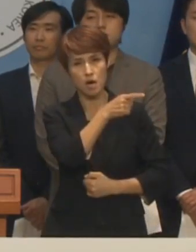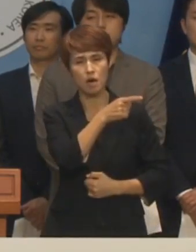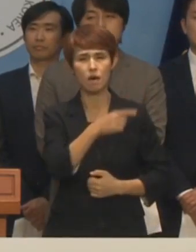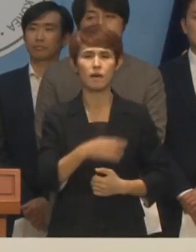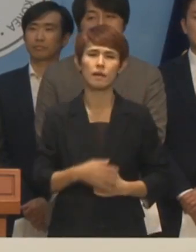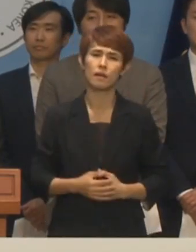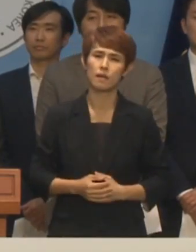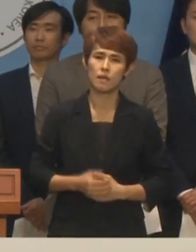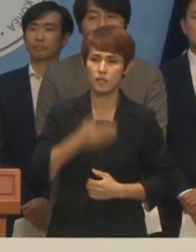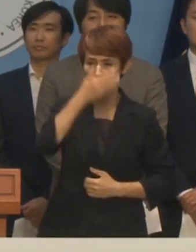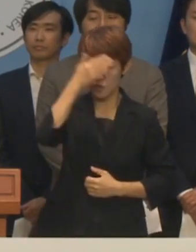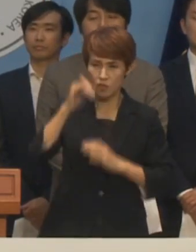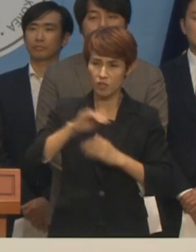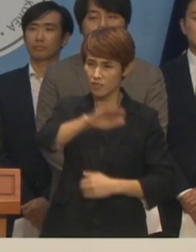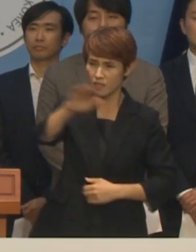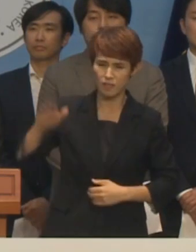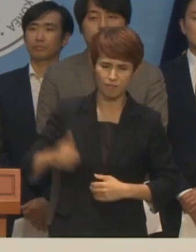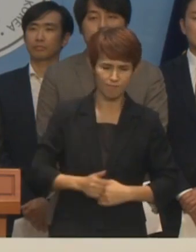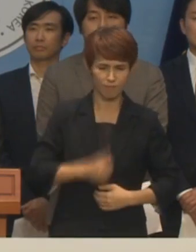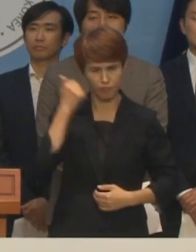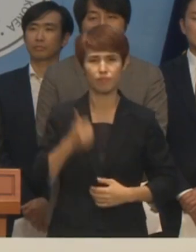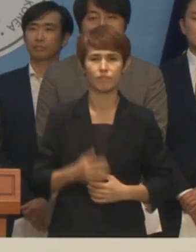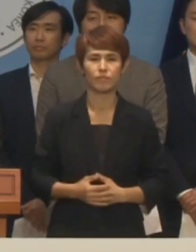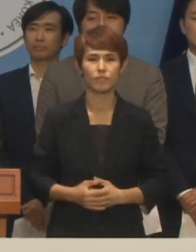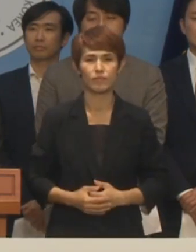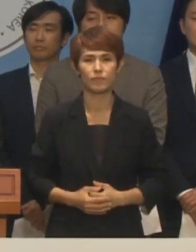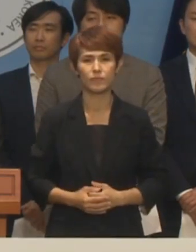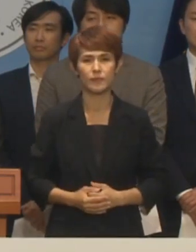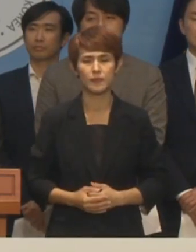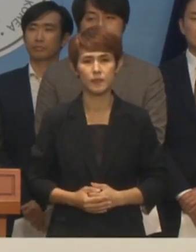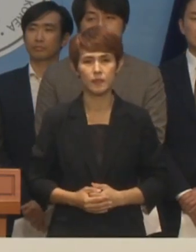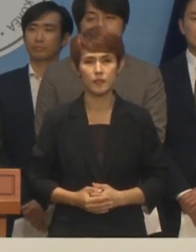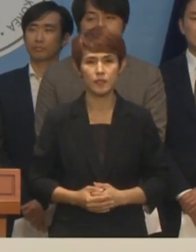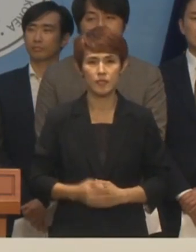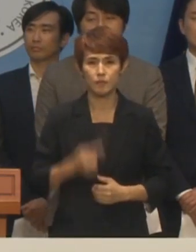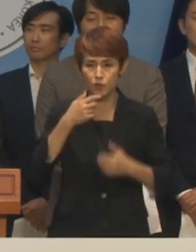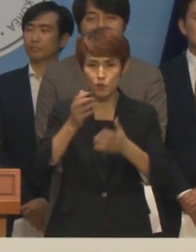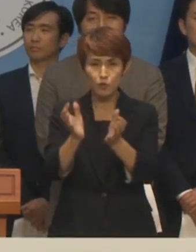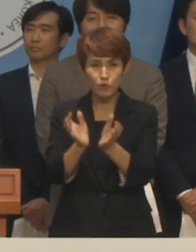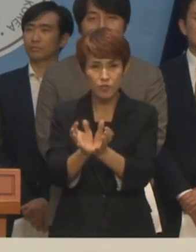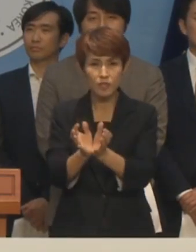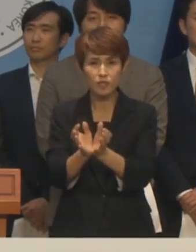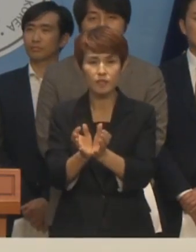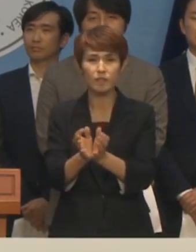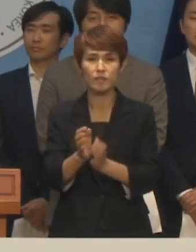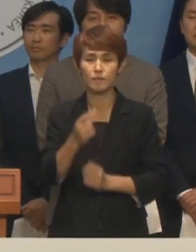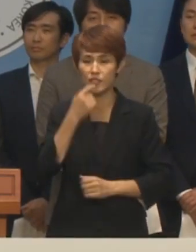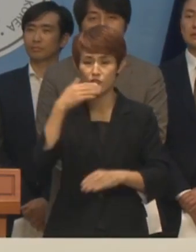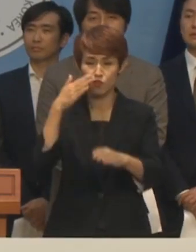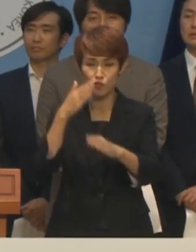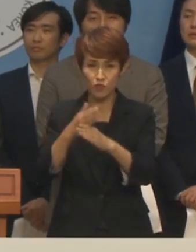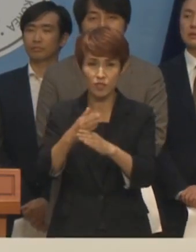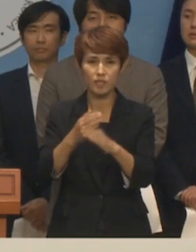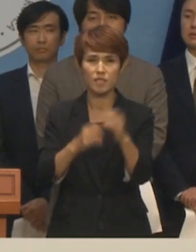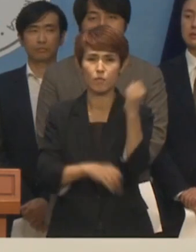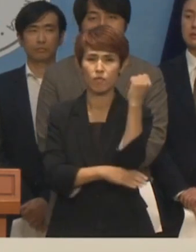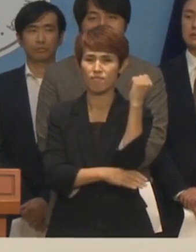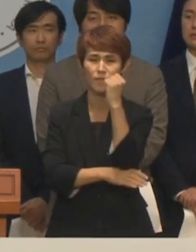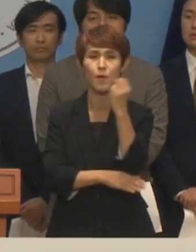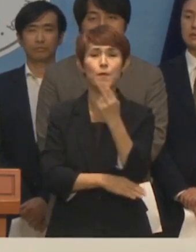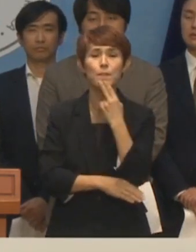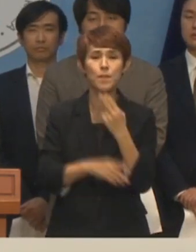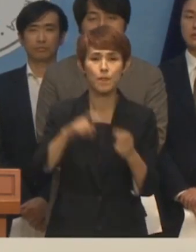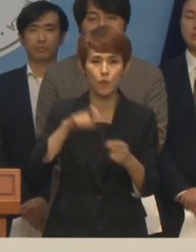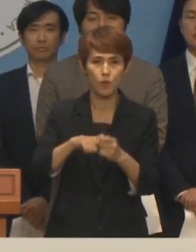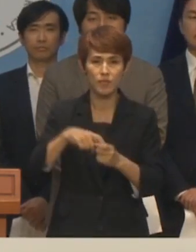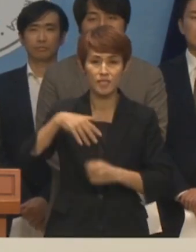살고 있는 청년들이 분노하고 있습니다. 민주주의의 근간이 더 이상 흔들리지 않도록 최혜병